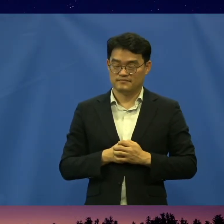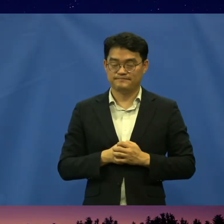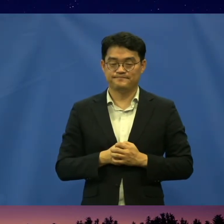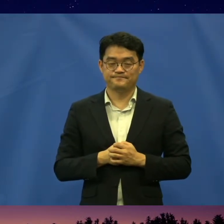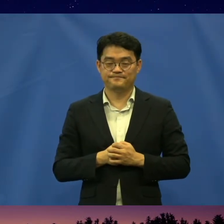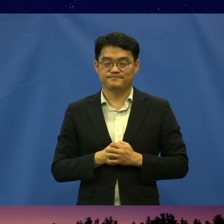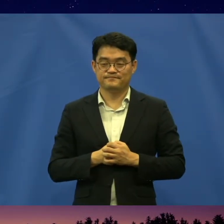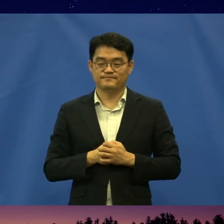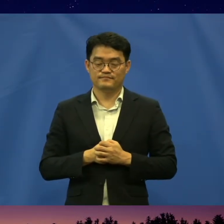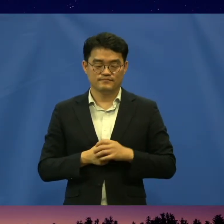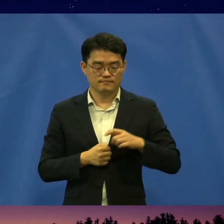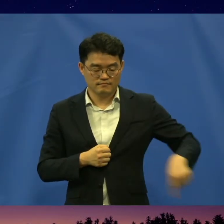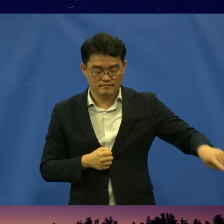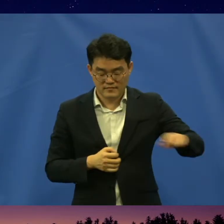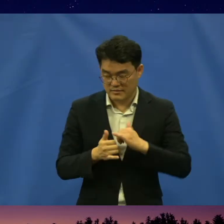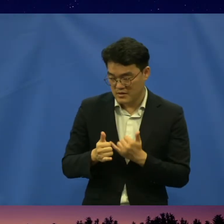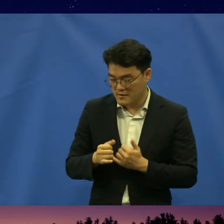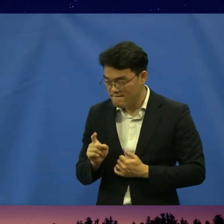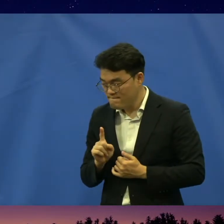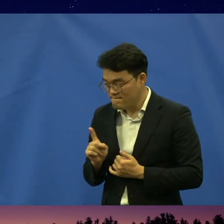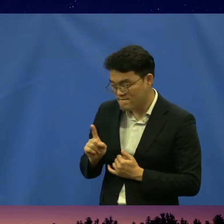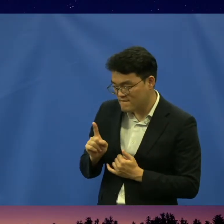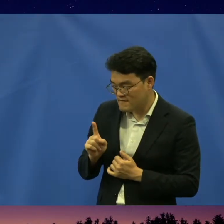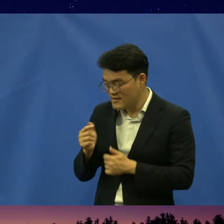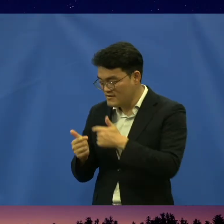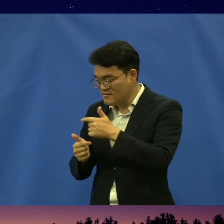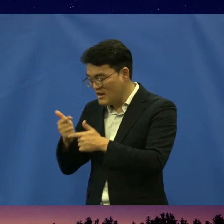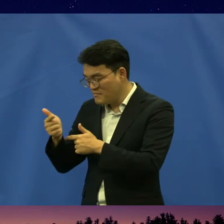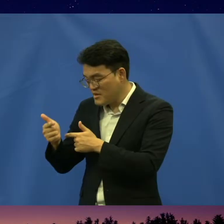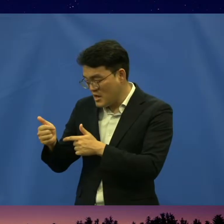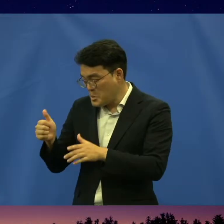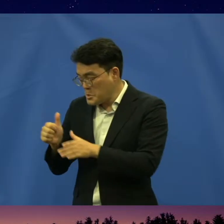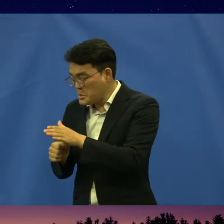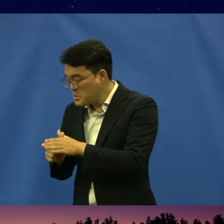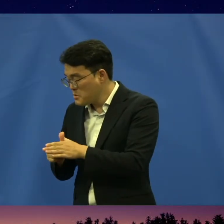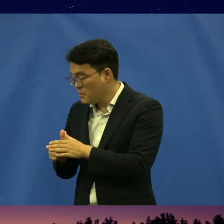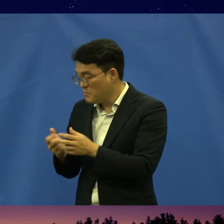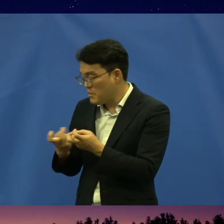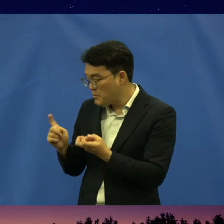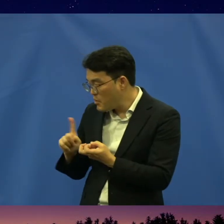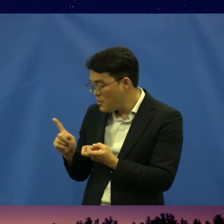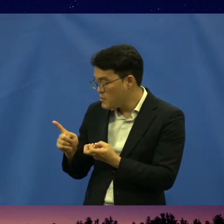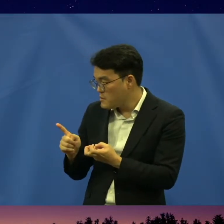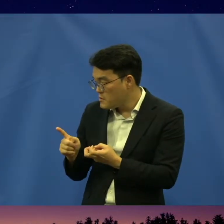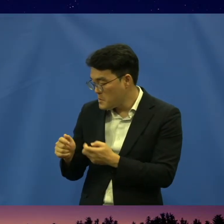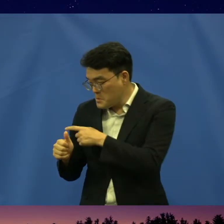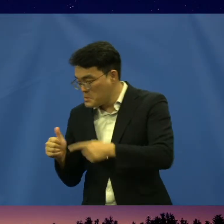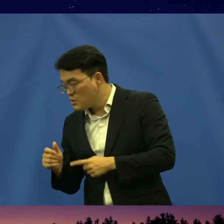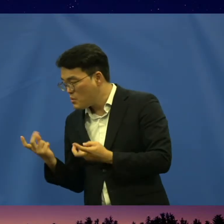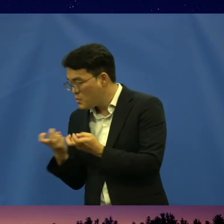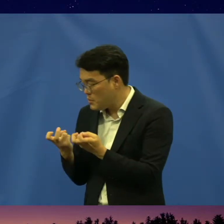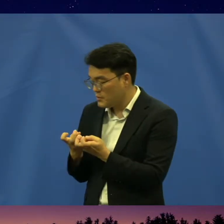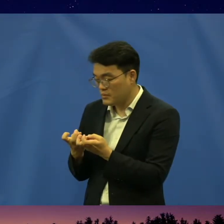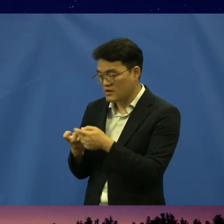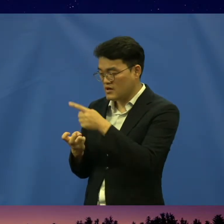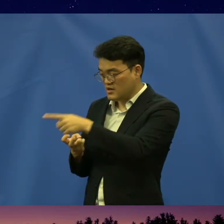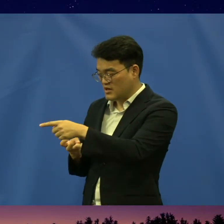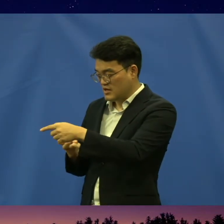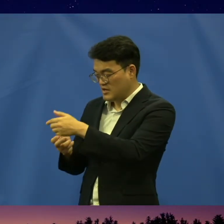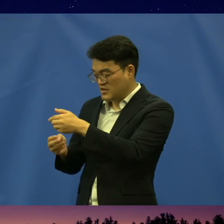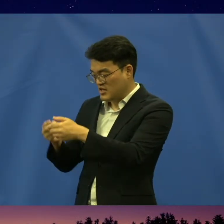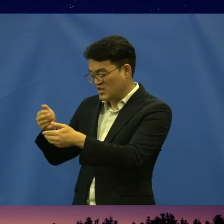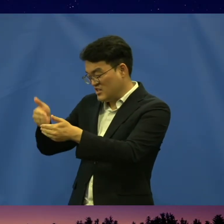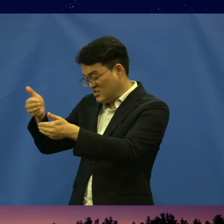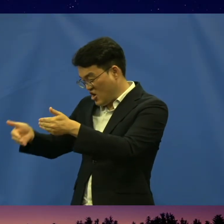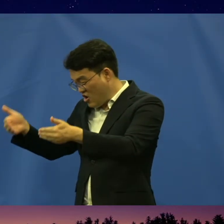그들은 피에 굶주려 있어요. 끝내 피를 보려고 하는 거죠. 그들은 남의 성공을